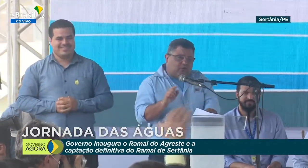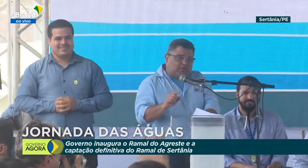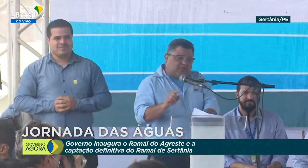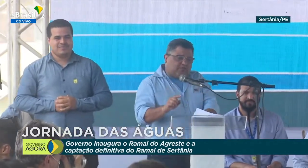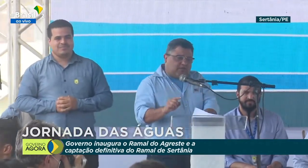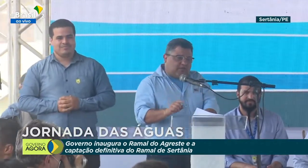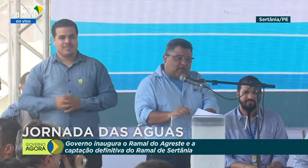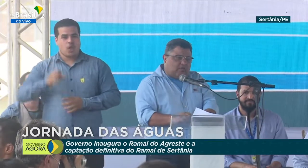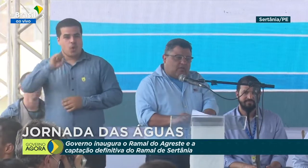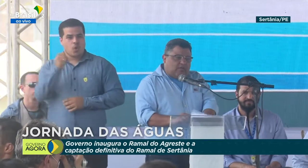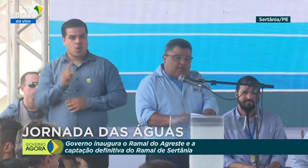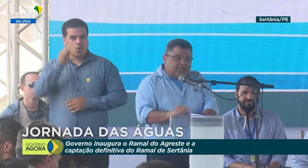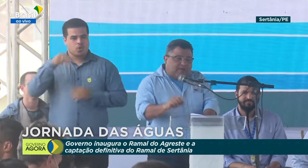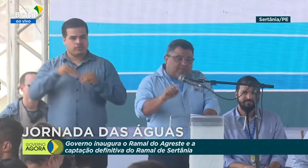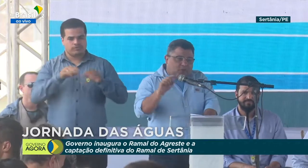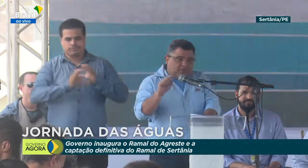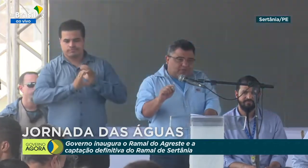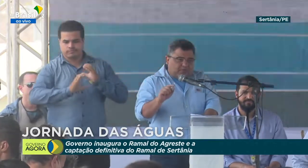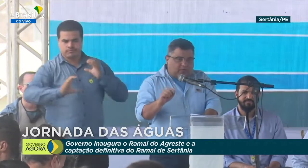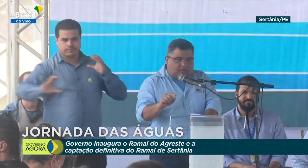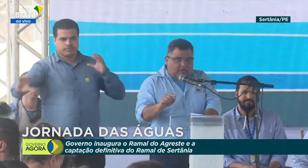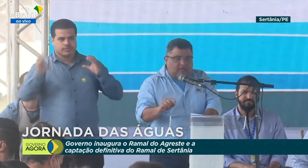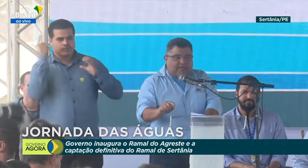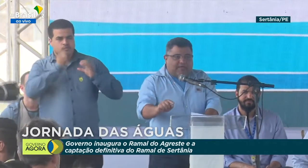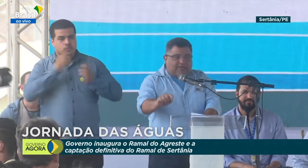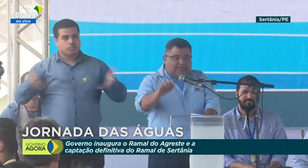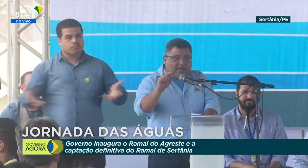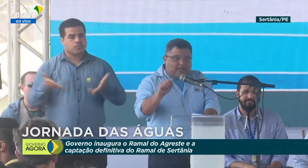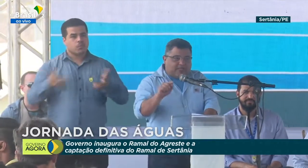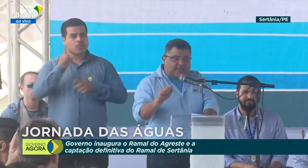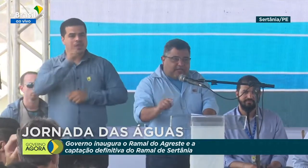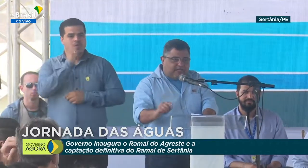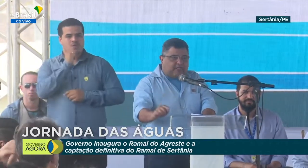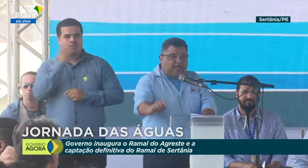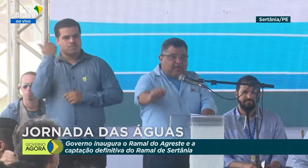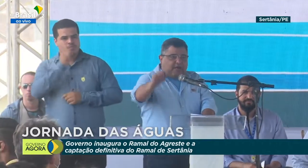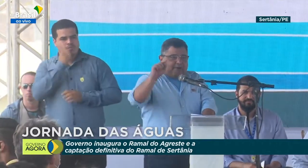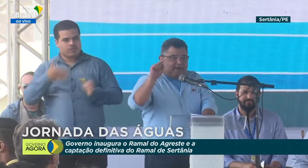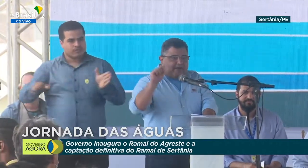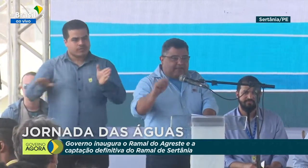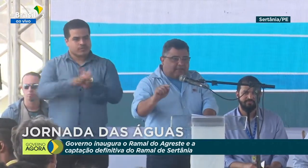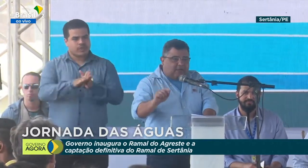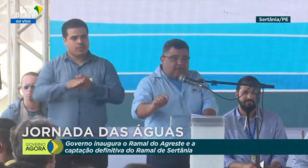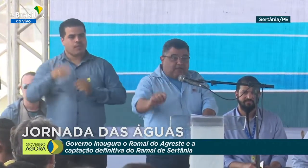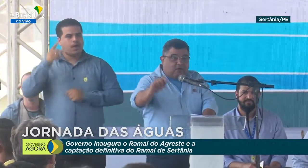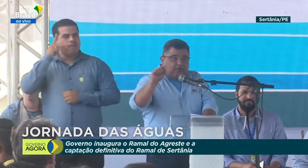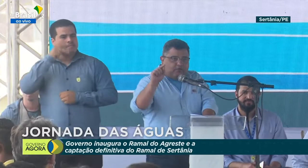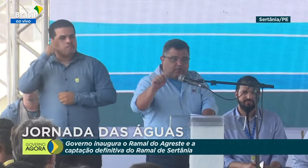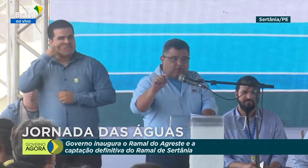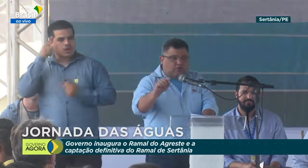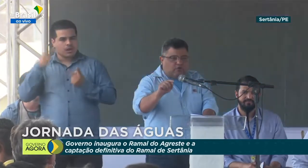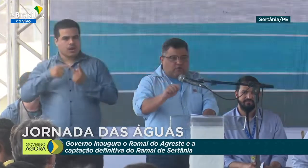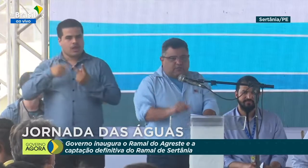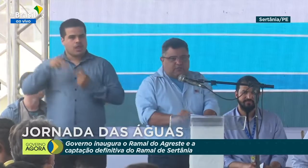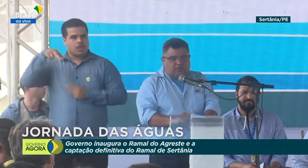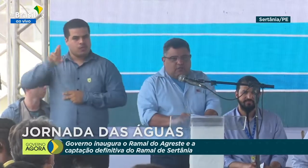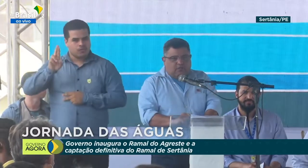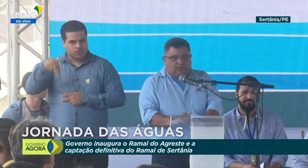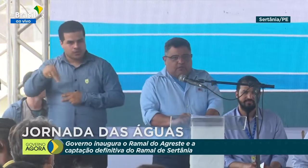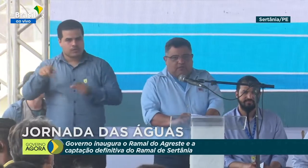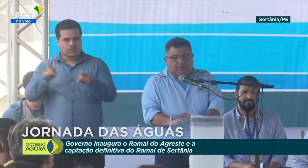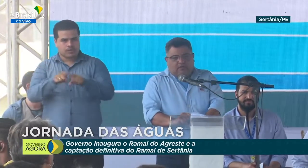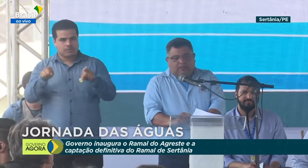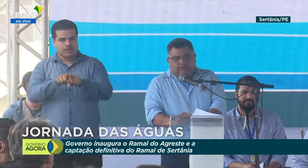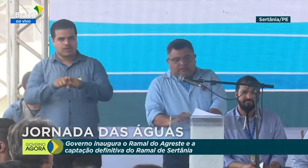Oito quilômetros de canal que vai proporcionar que as águas cheguem à Paraíba e ao Rio Grande do Norte.